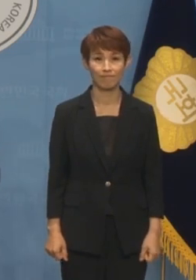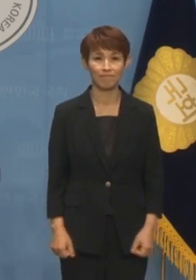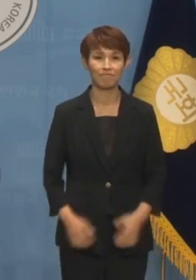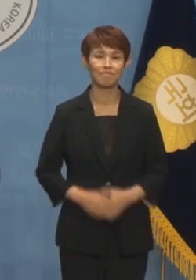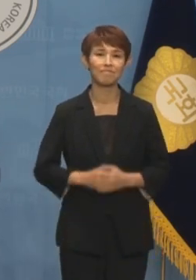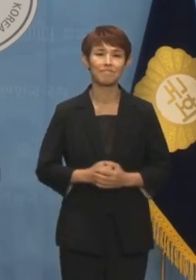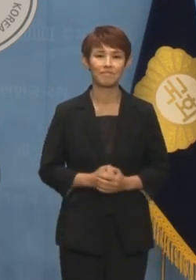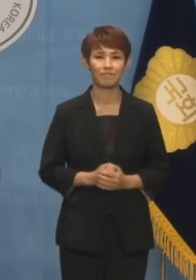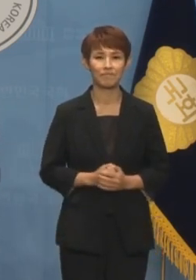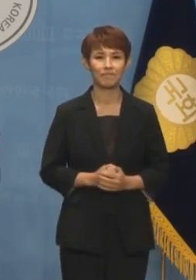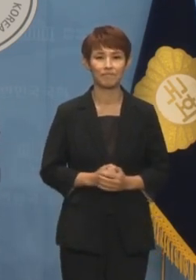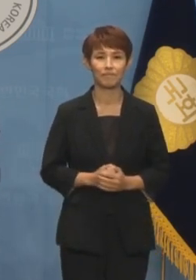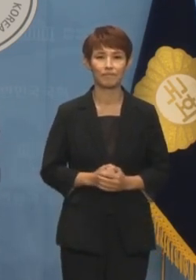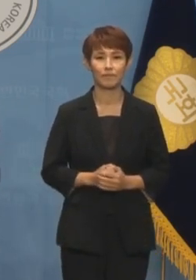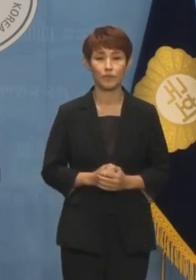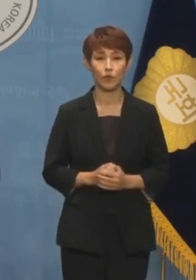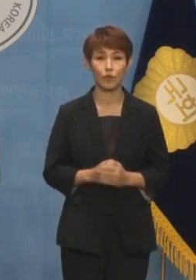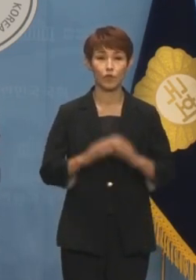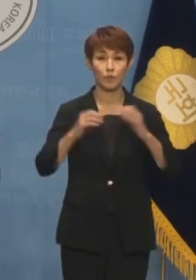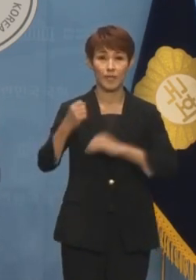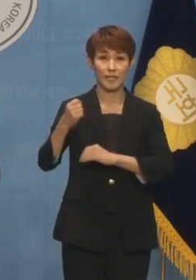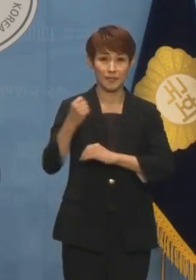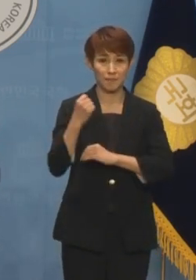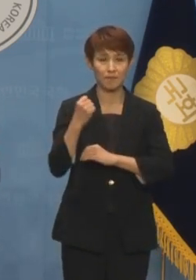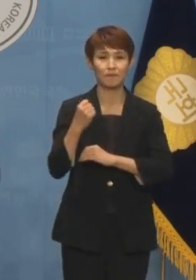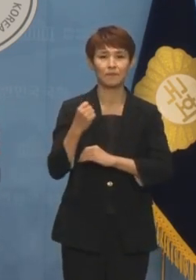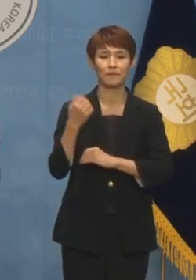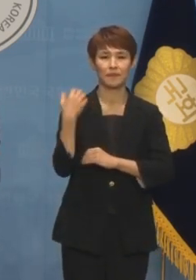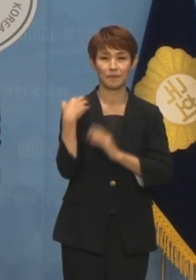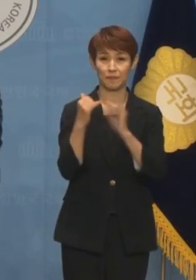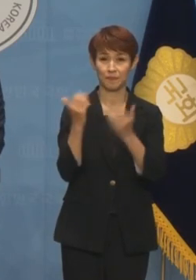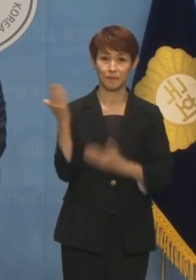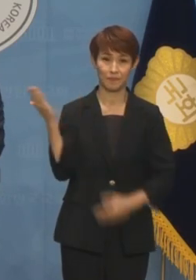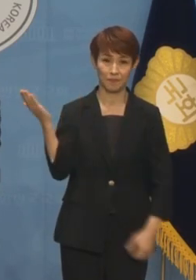예, 정무위원회 국민의힘 간사 강민국 의원입니다.